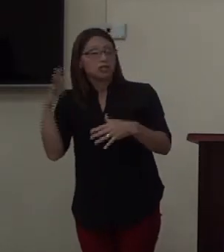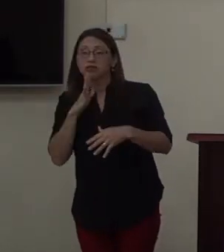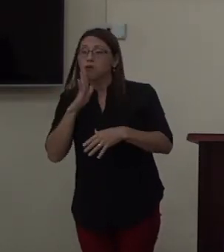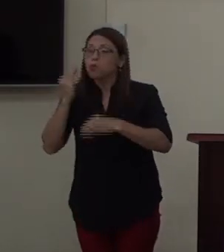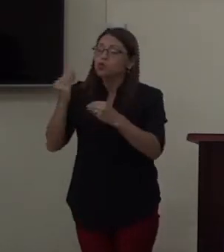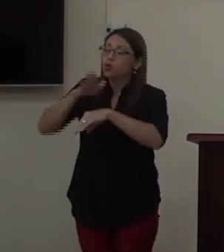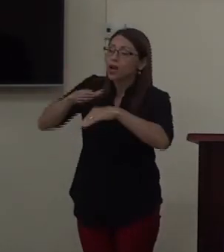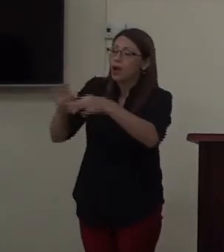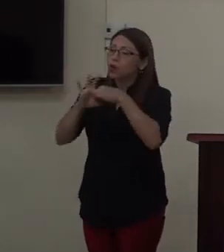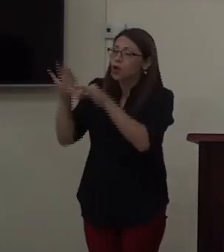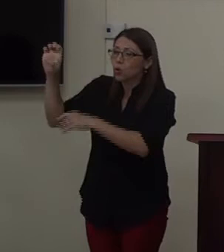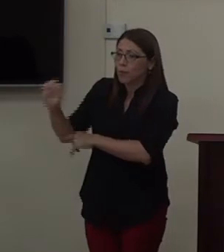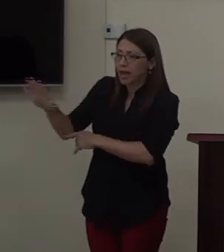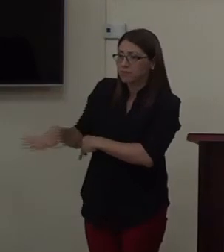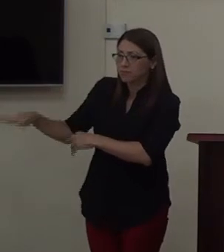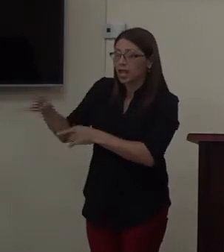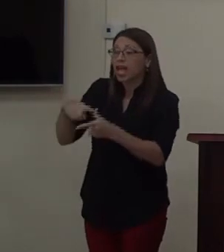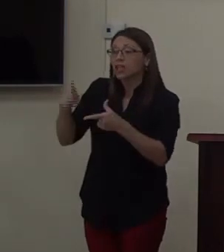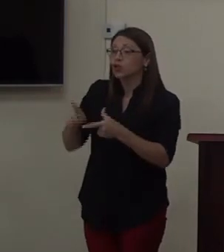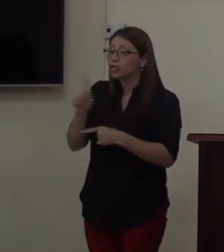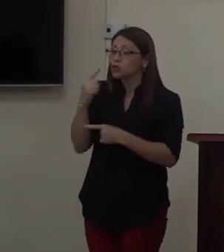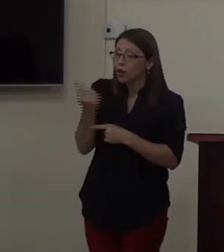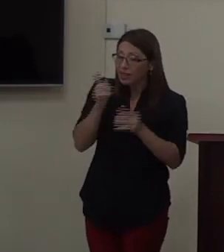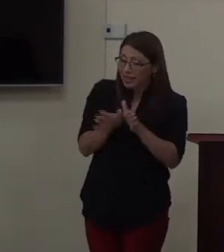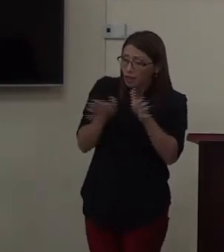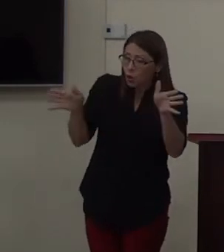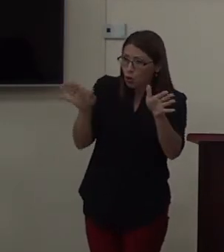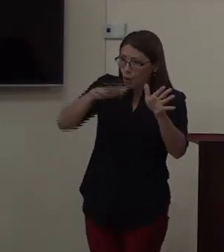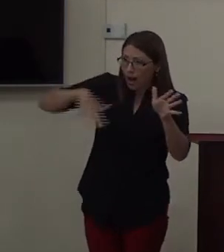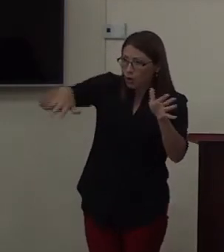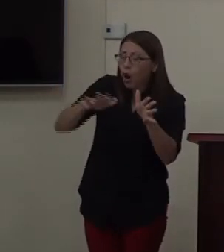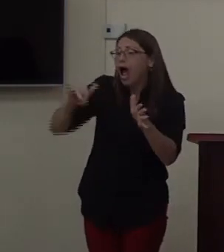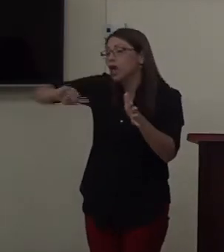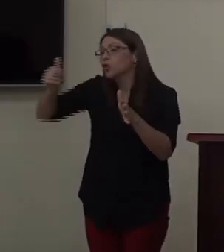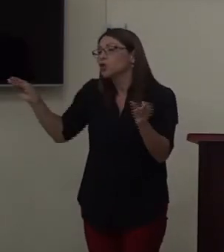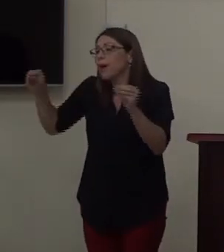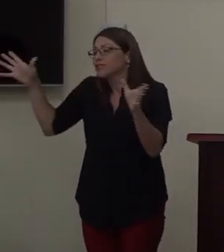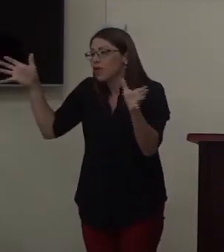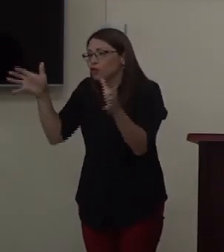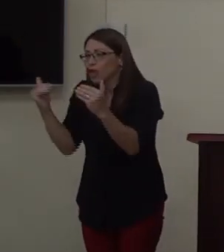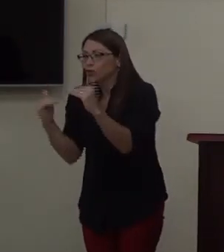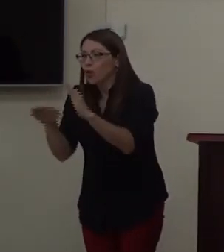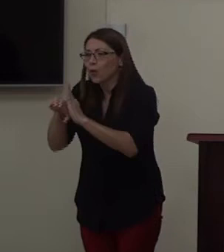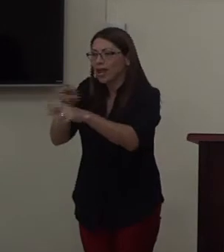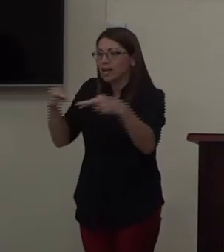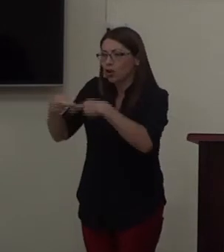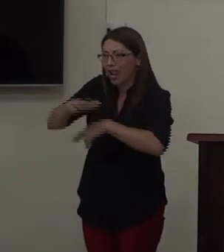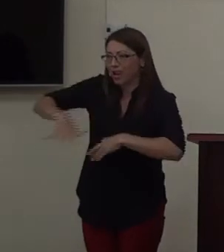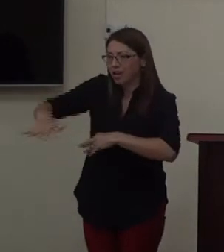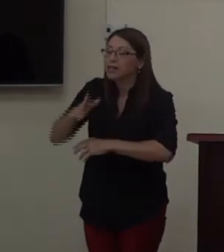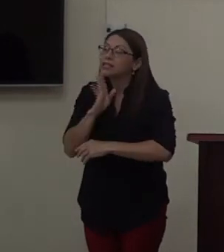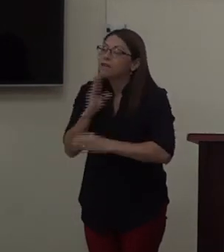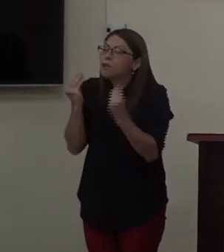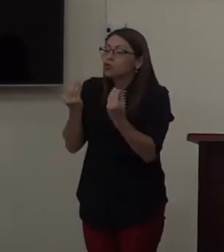Unión Europea. Entonces, más allá de ese entorno más, hay entornos, digamos, más reducidos, como el entorno regional. Se habla mucho